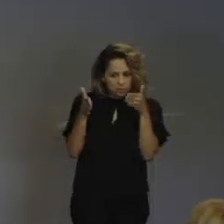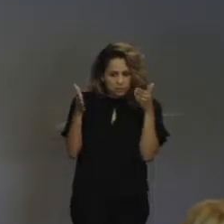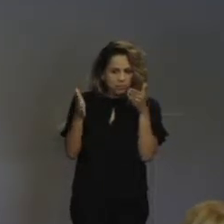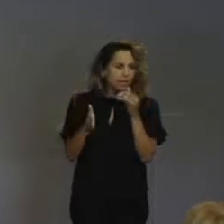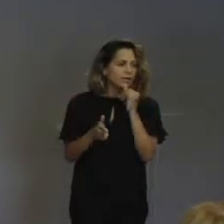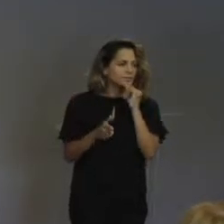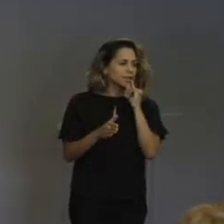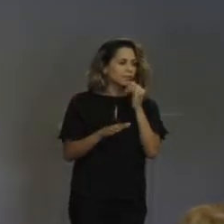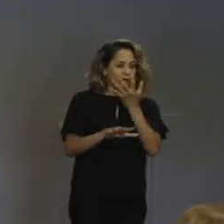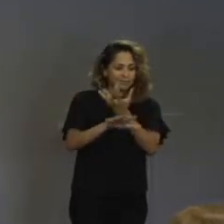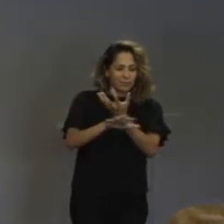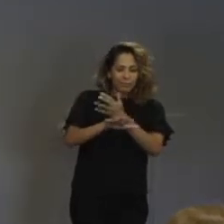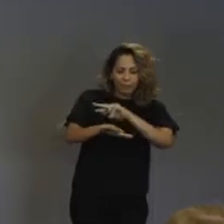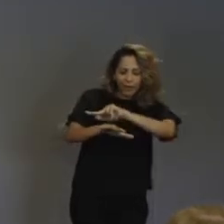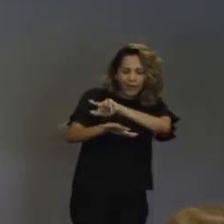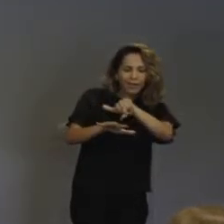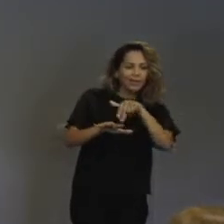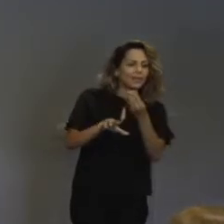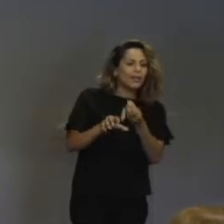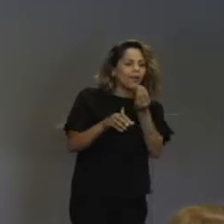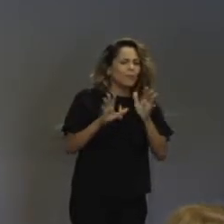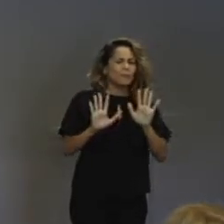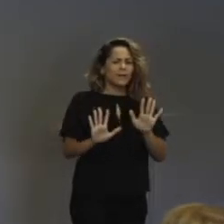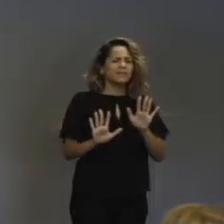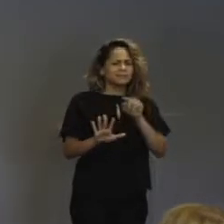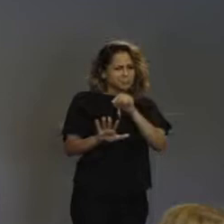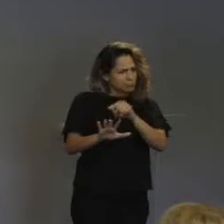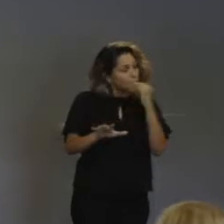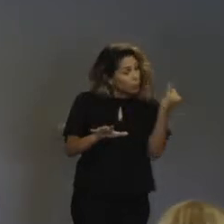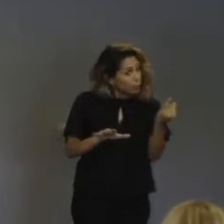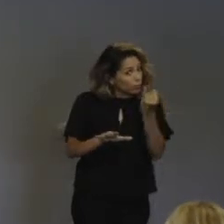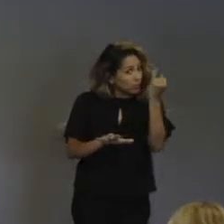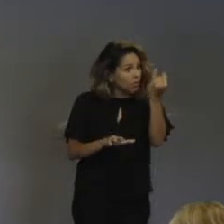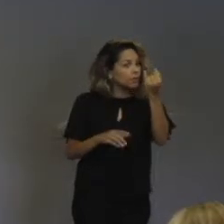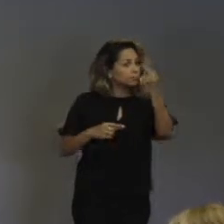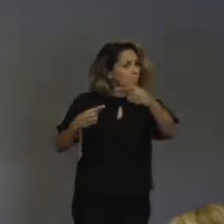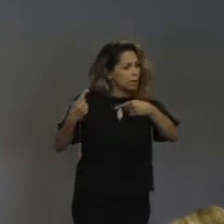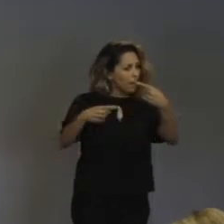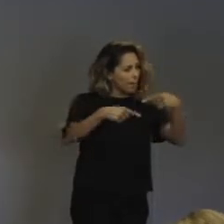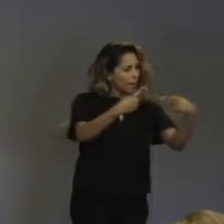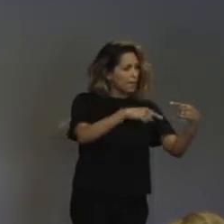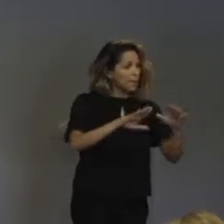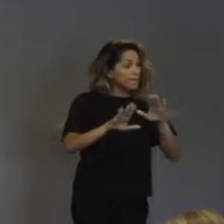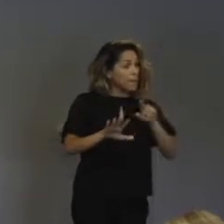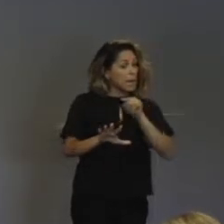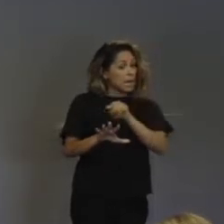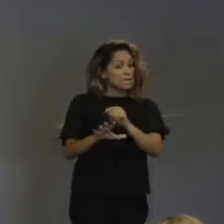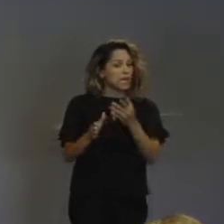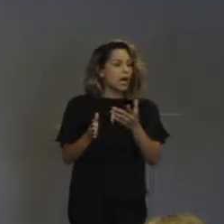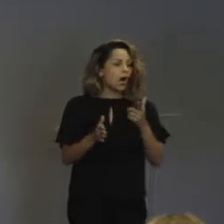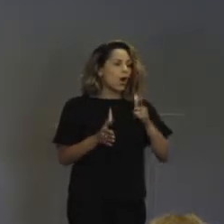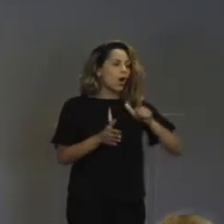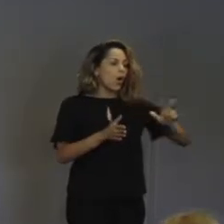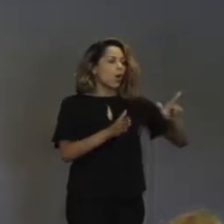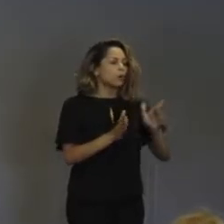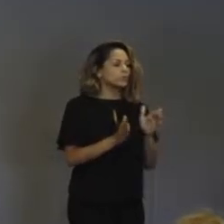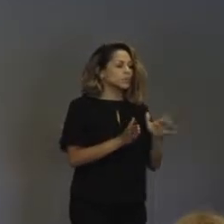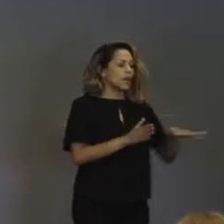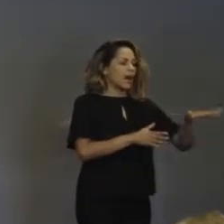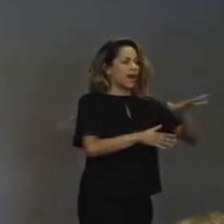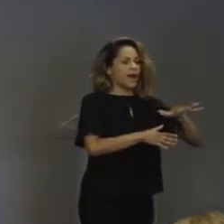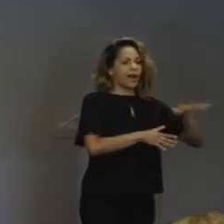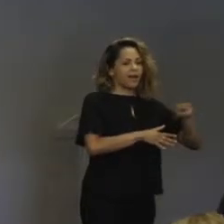currículos de escola, coisas de ponta que são necessárias, essa discussão é necessária, mas ela atinge um percentual pequeno